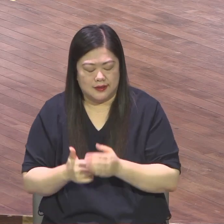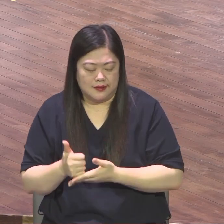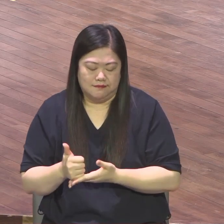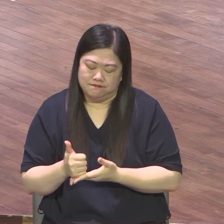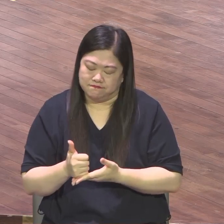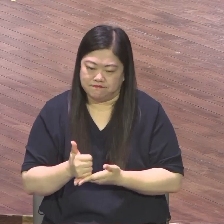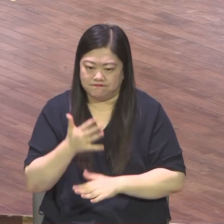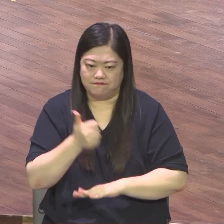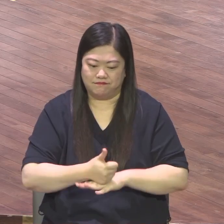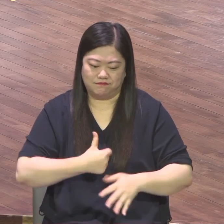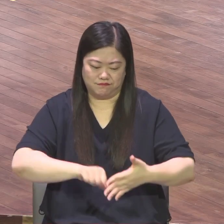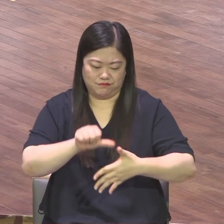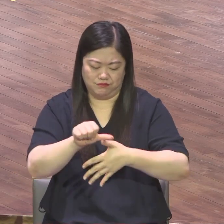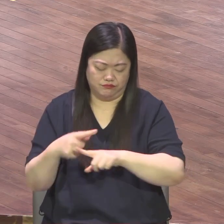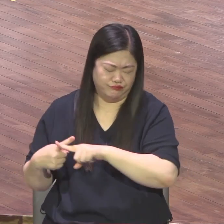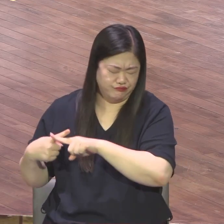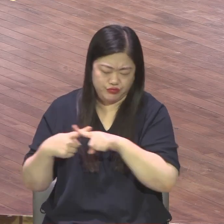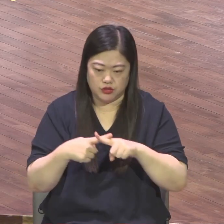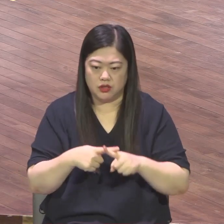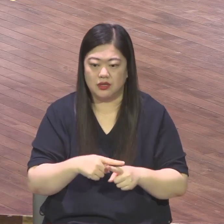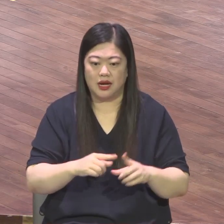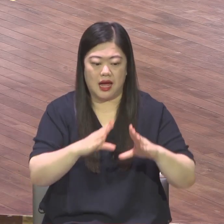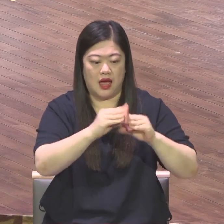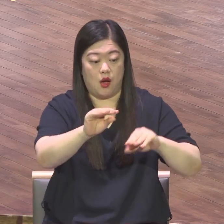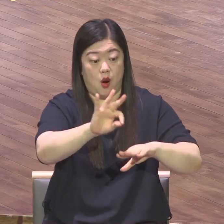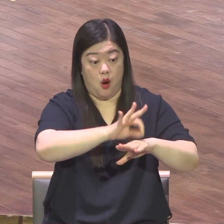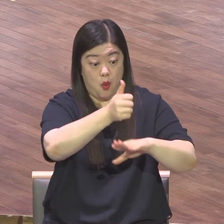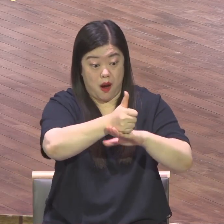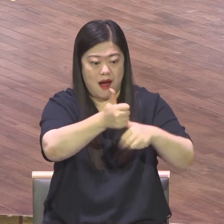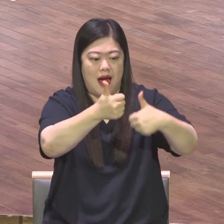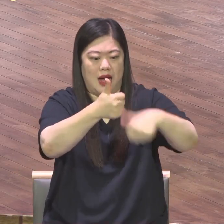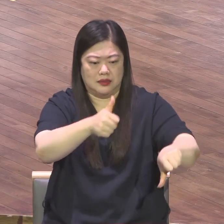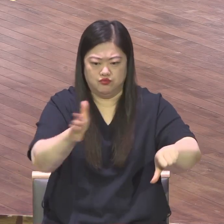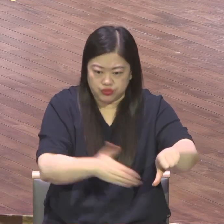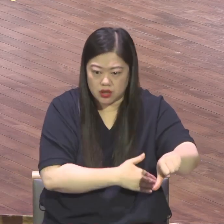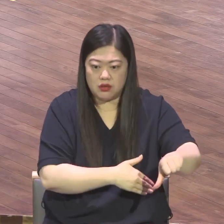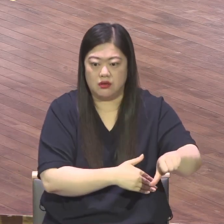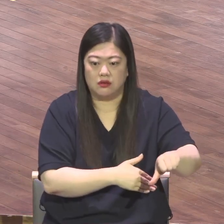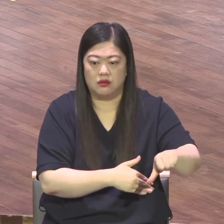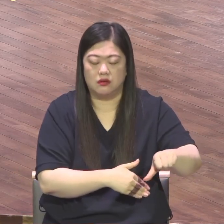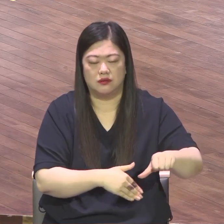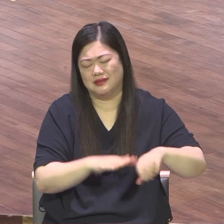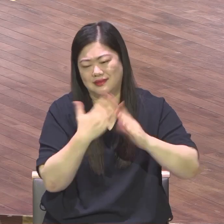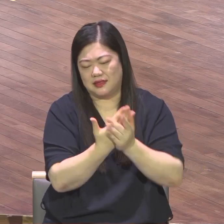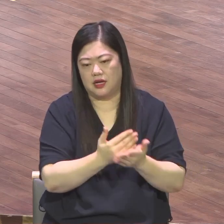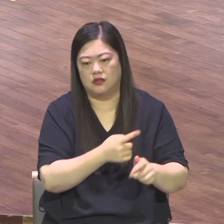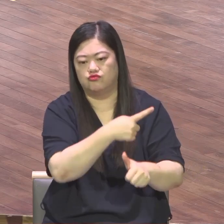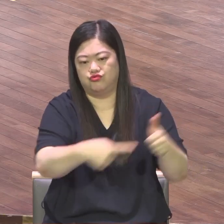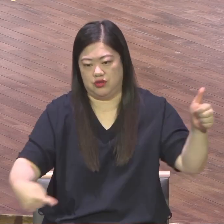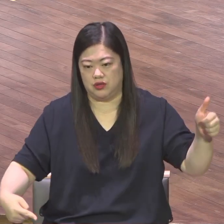다 죽이는 거예요. 애굽 왕 아들부터 다 죽입니다. 자, 이때